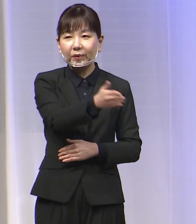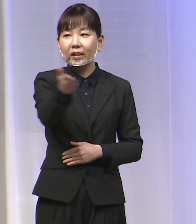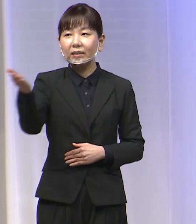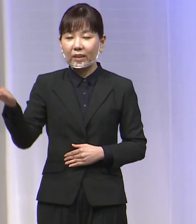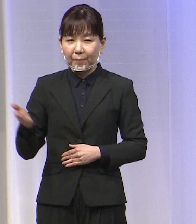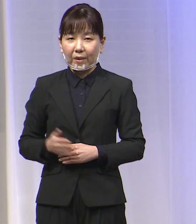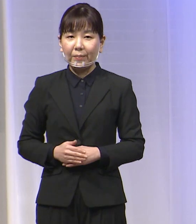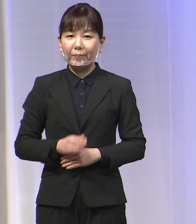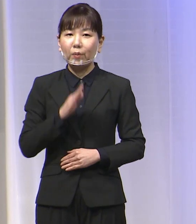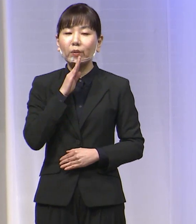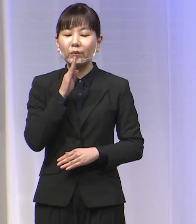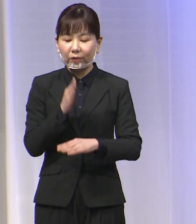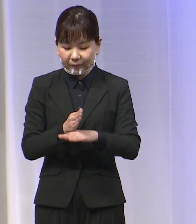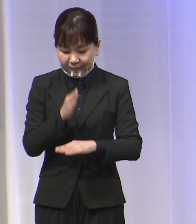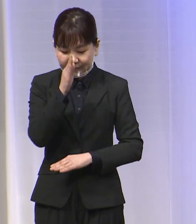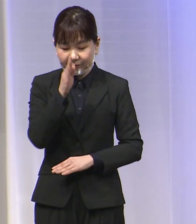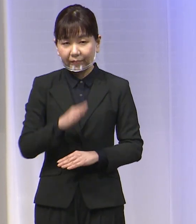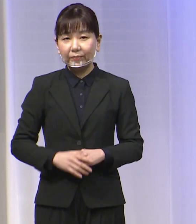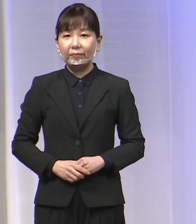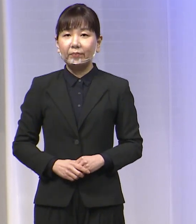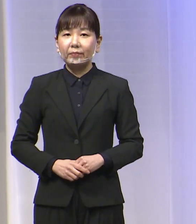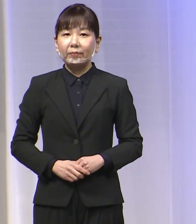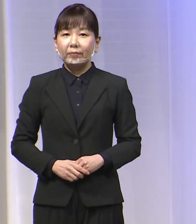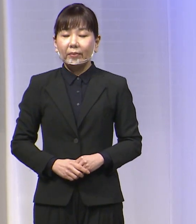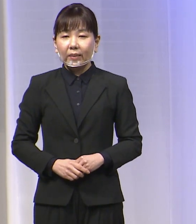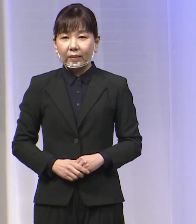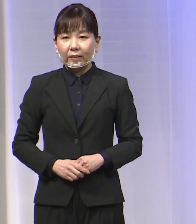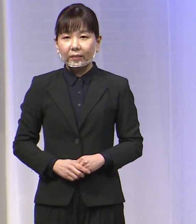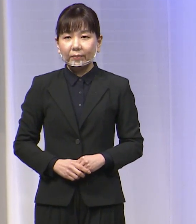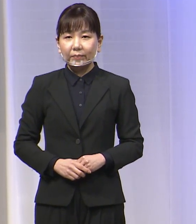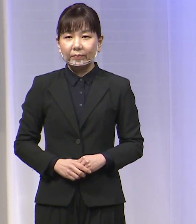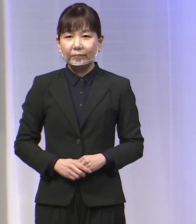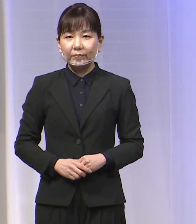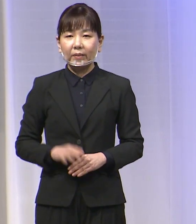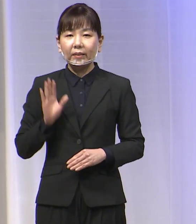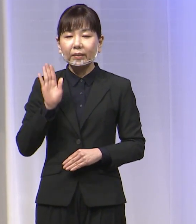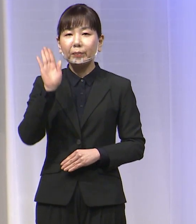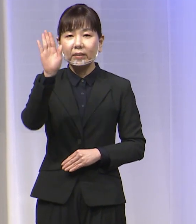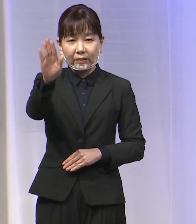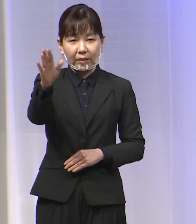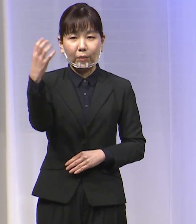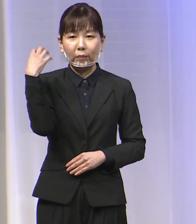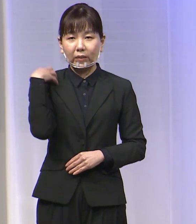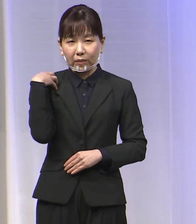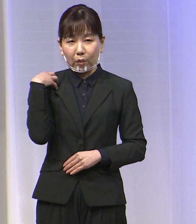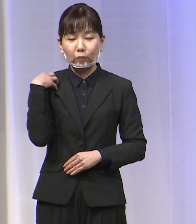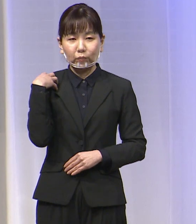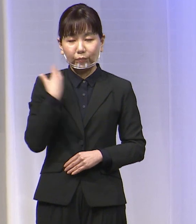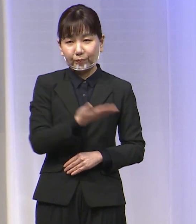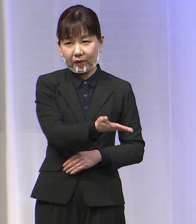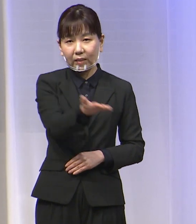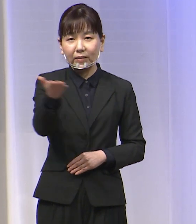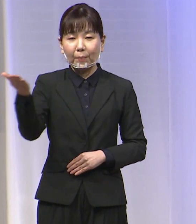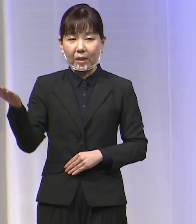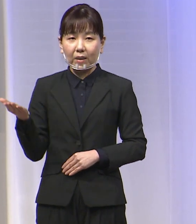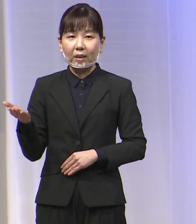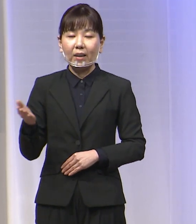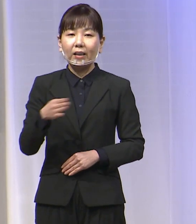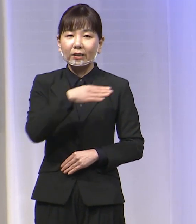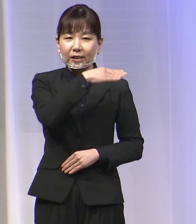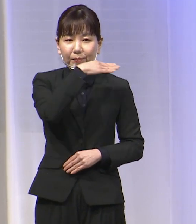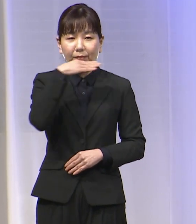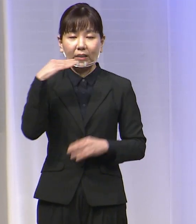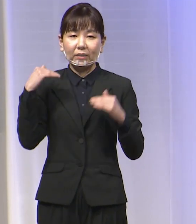におめでとうございます時代を担われる皆様が立派に成長